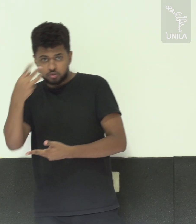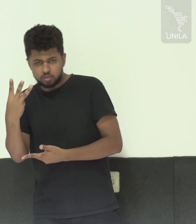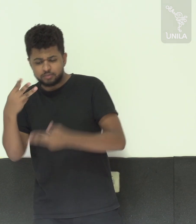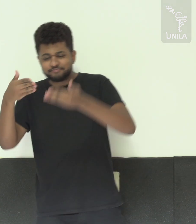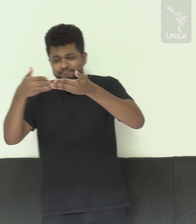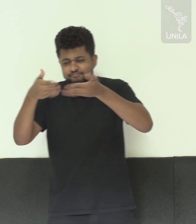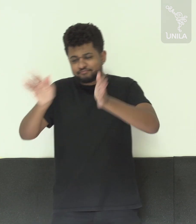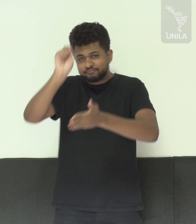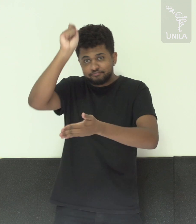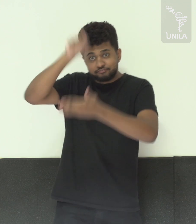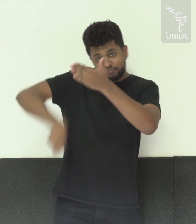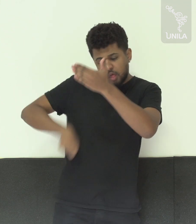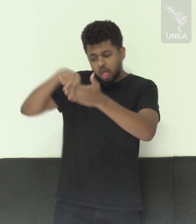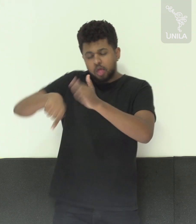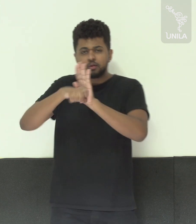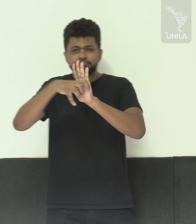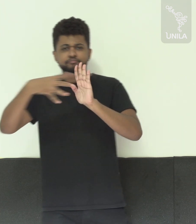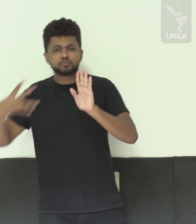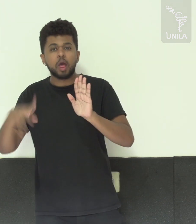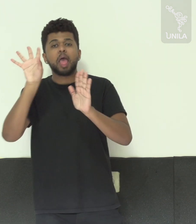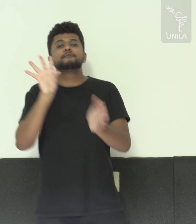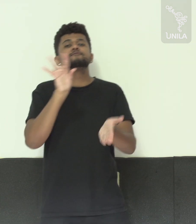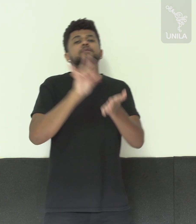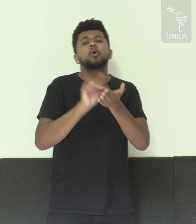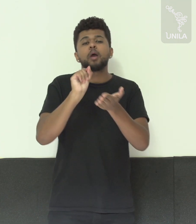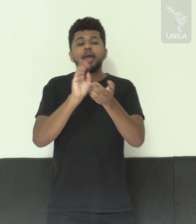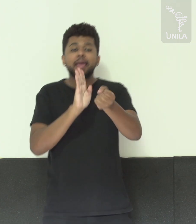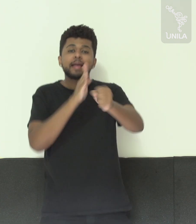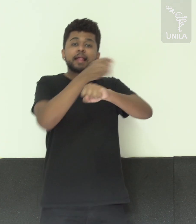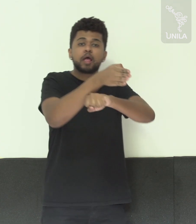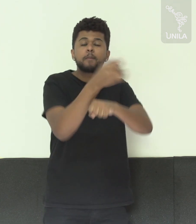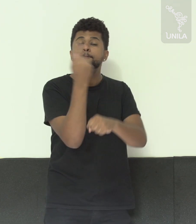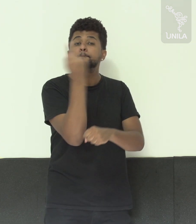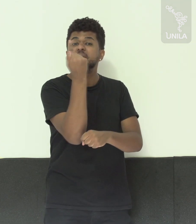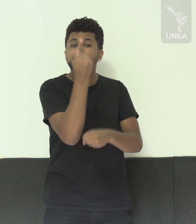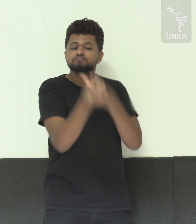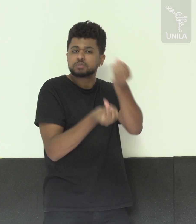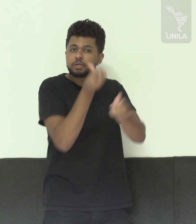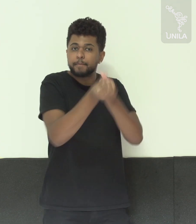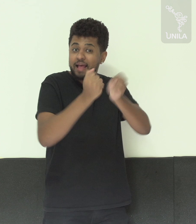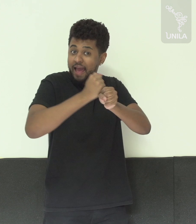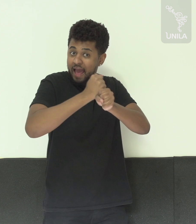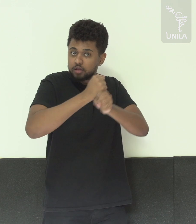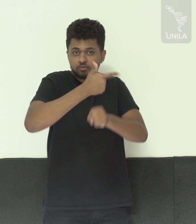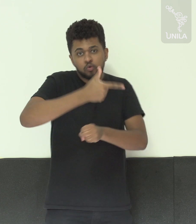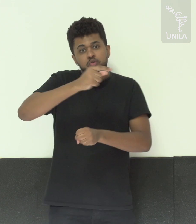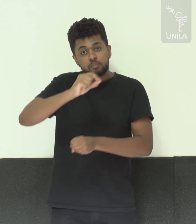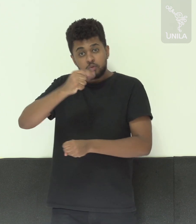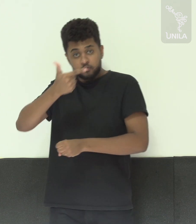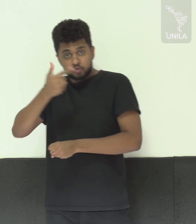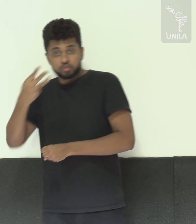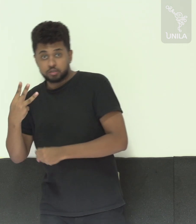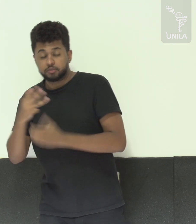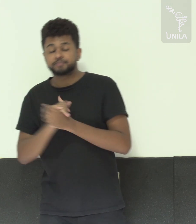abrem inscrições neste edital, são válidos para o ingresso no primeiro semestre do ano letivo de